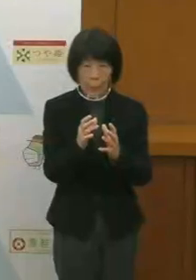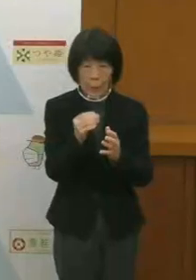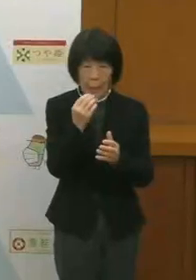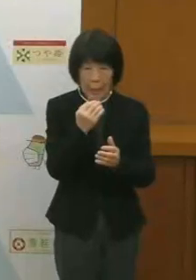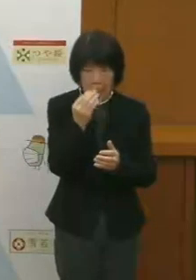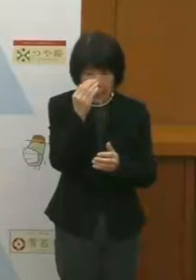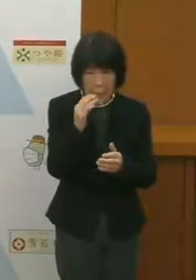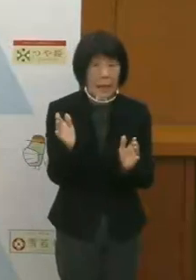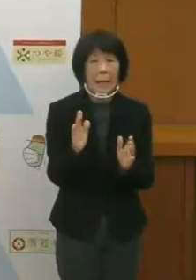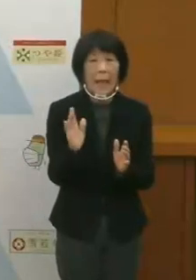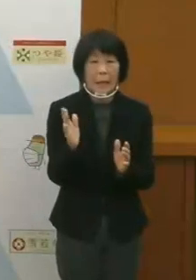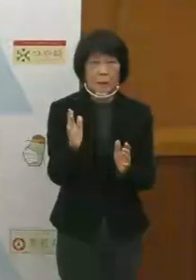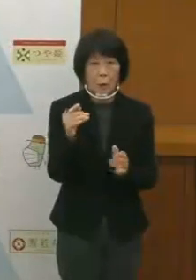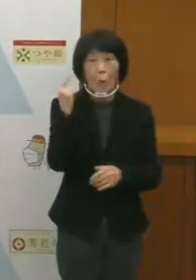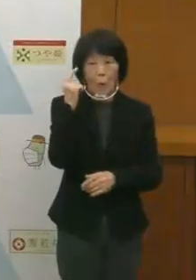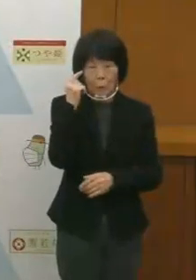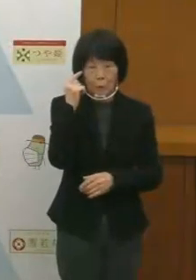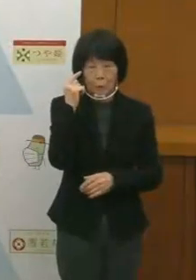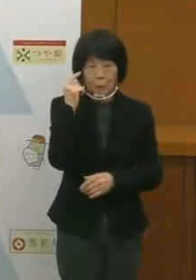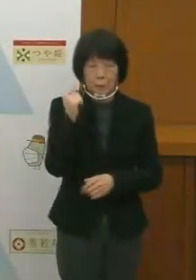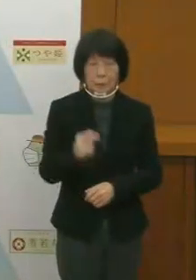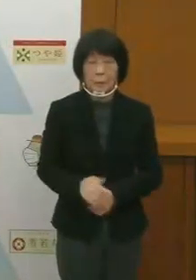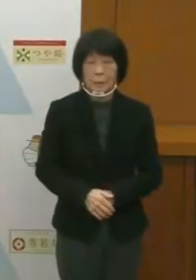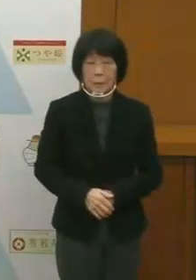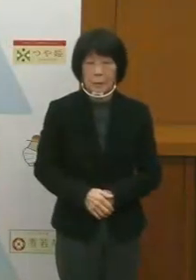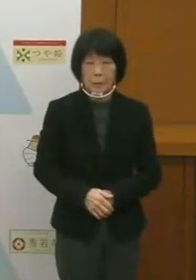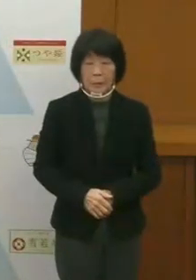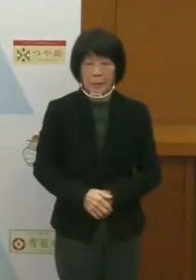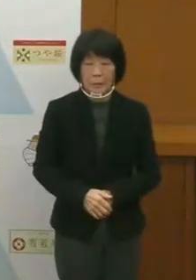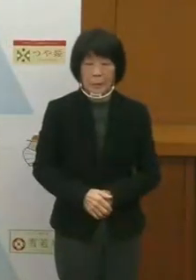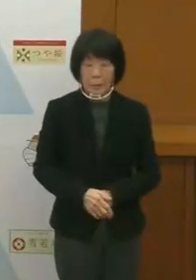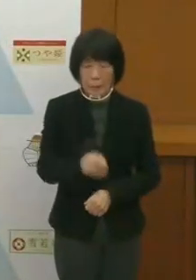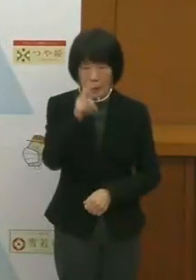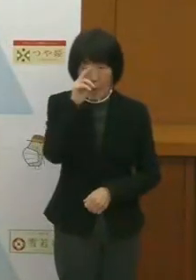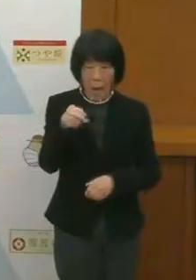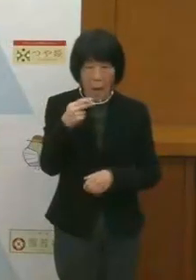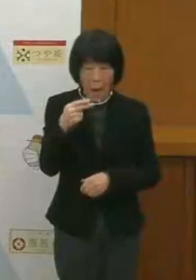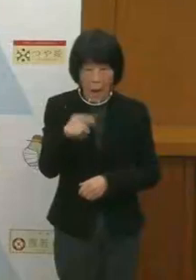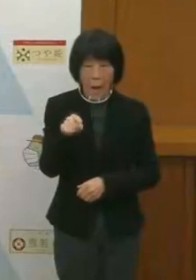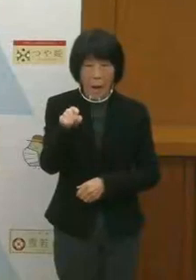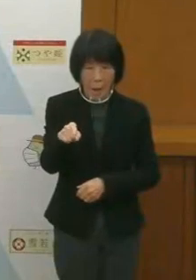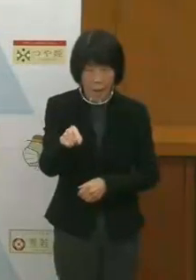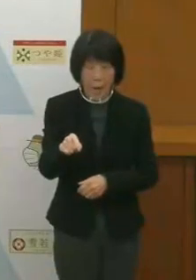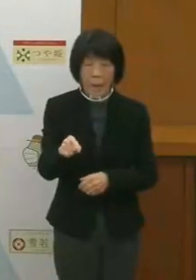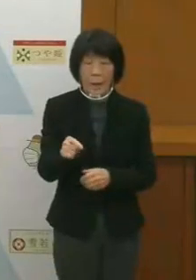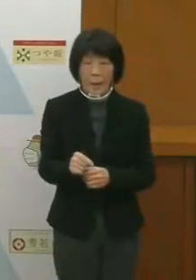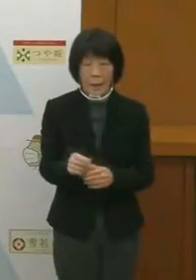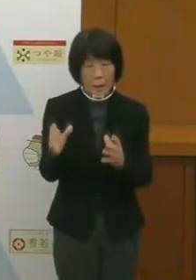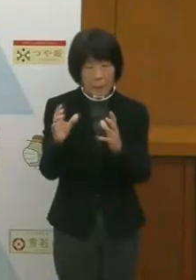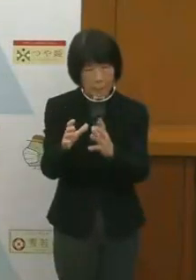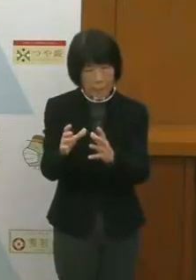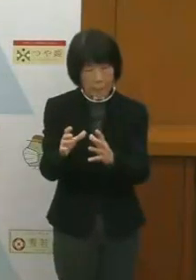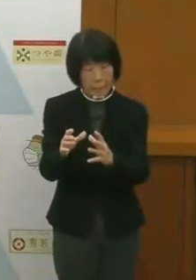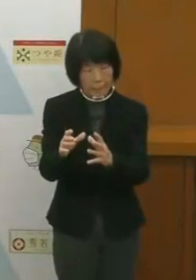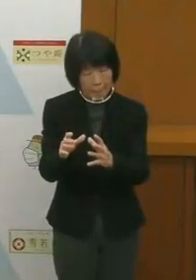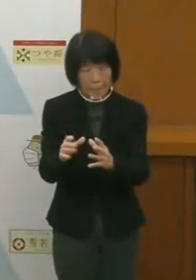酒を伴わないと思いますので、日中に関しては、そこまで